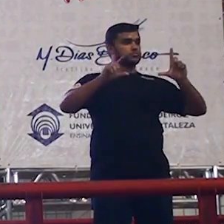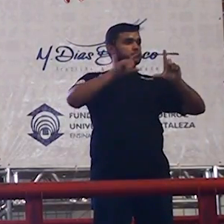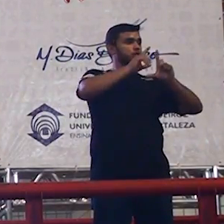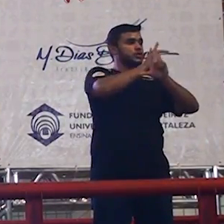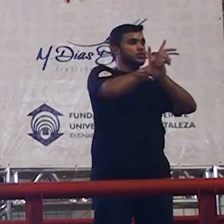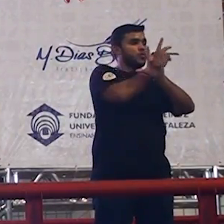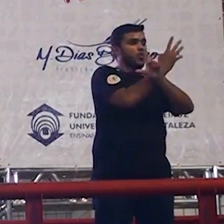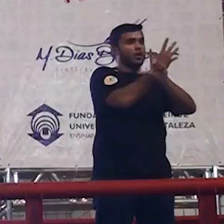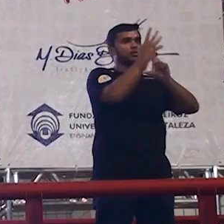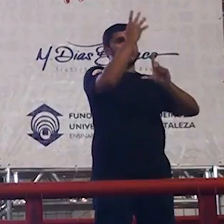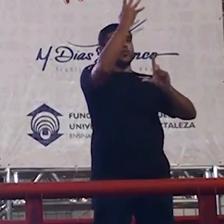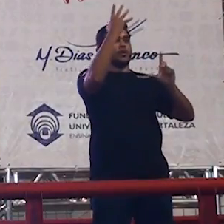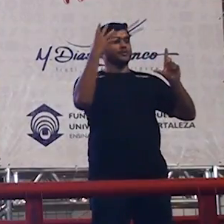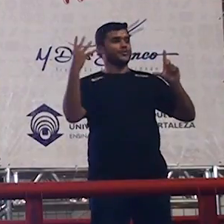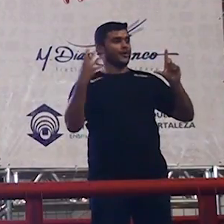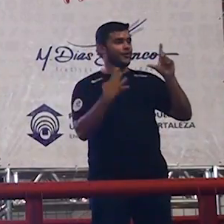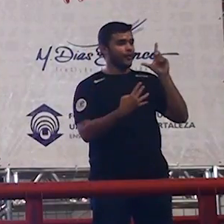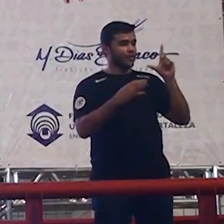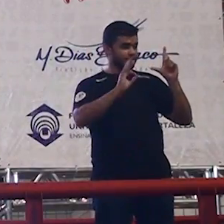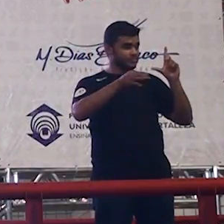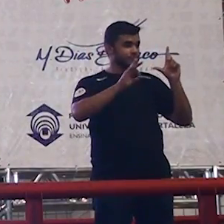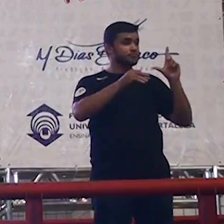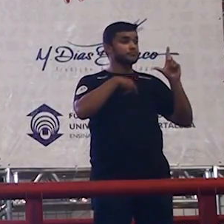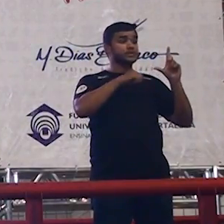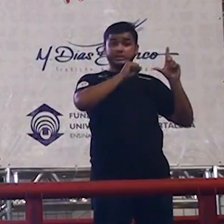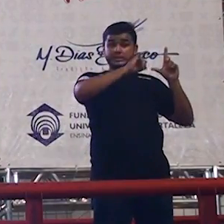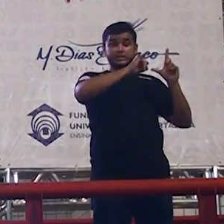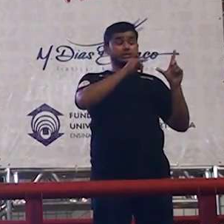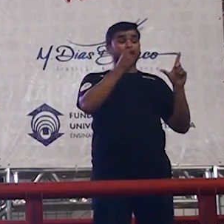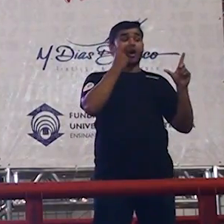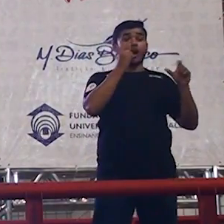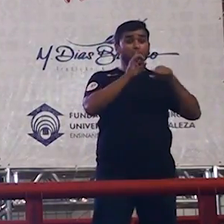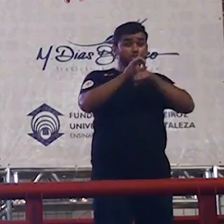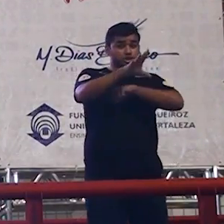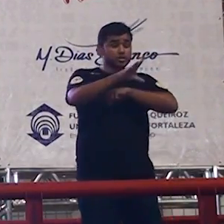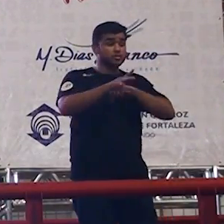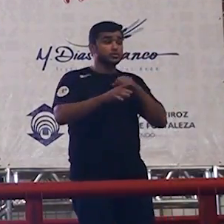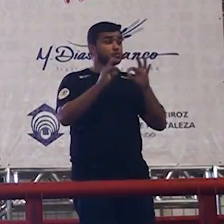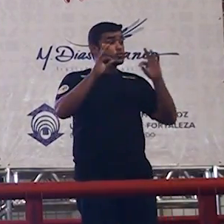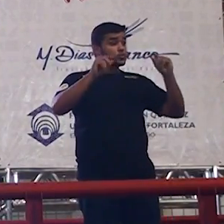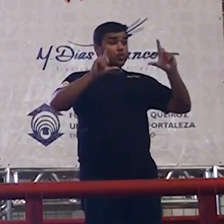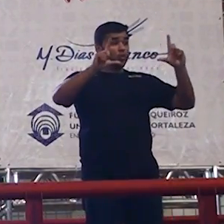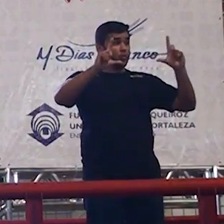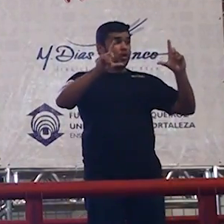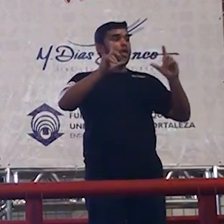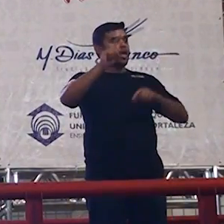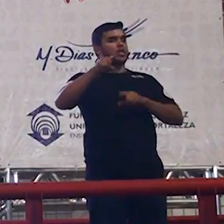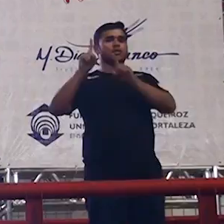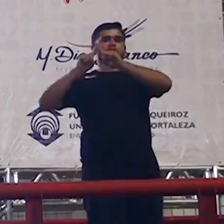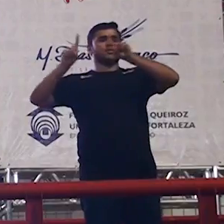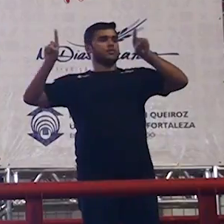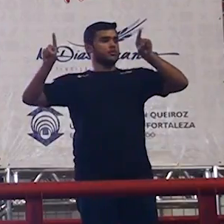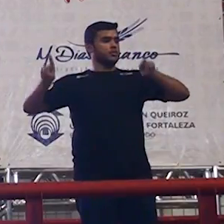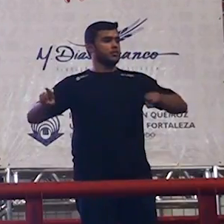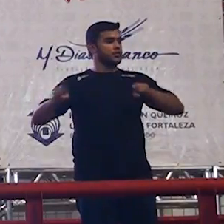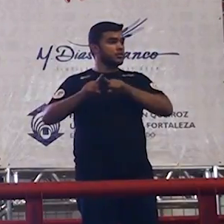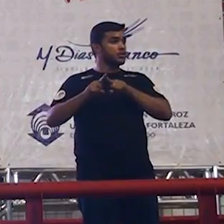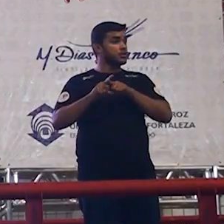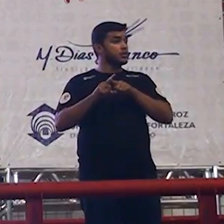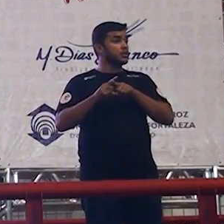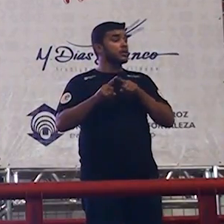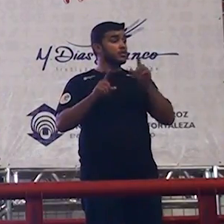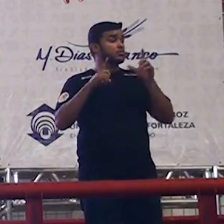4. Aí vem a dica grande do início da aula. Todo quadrado é um retângulo. E